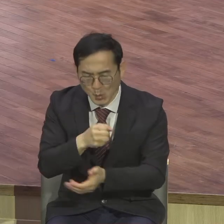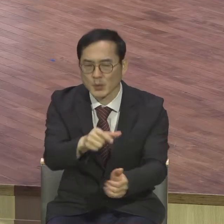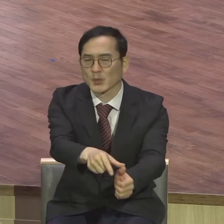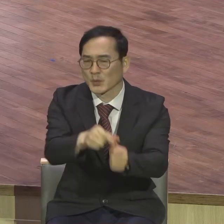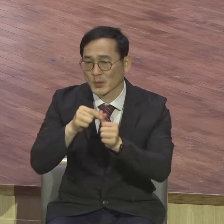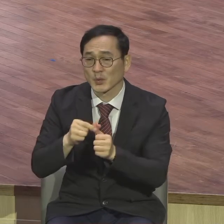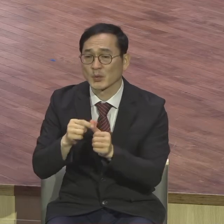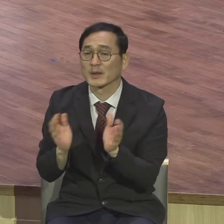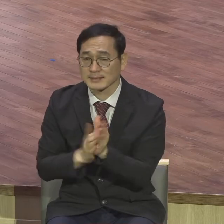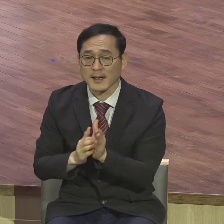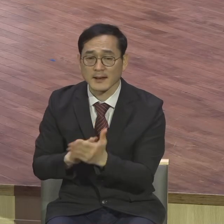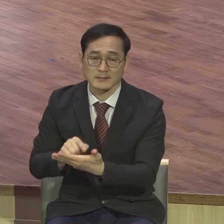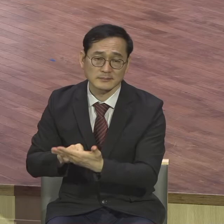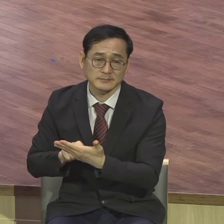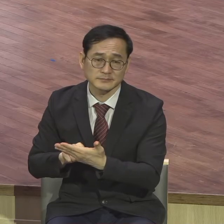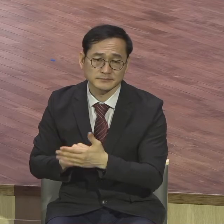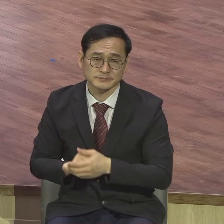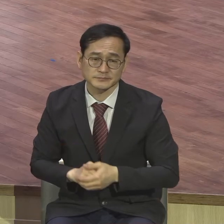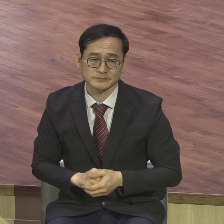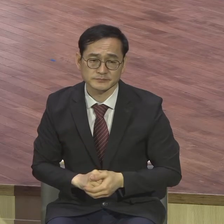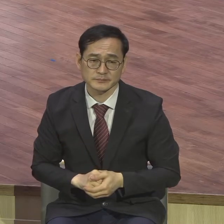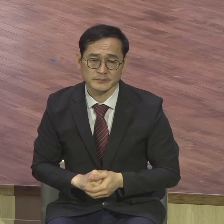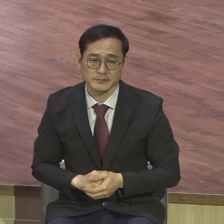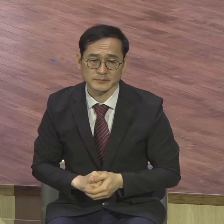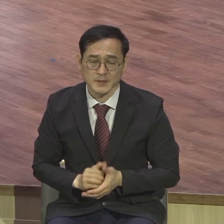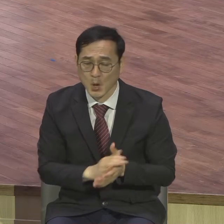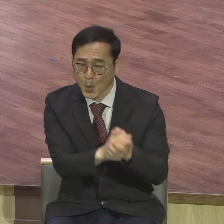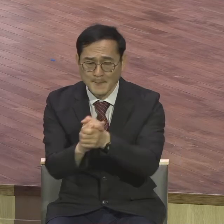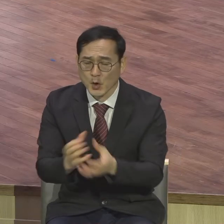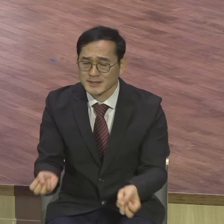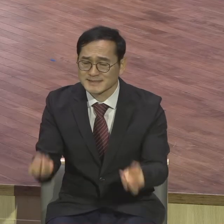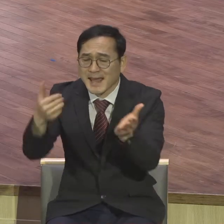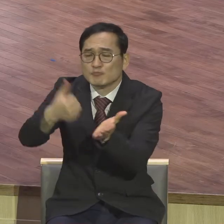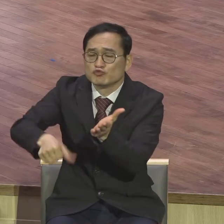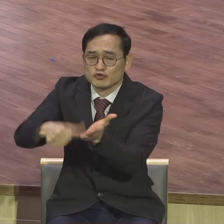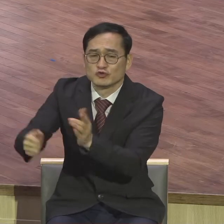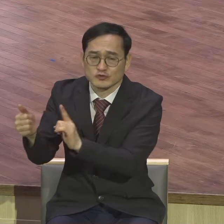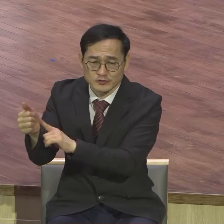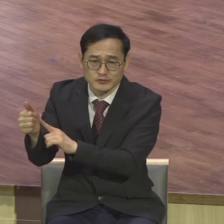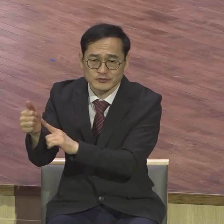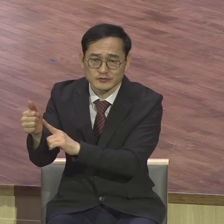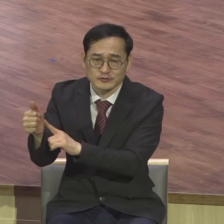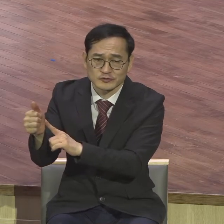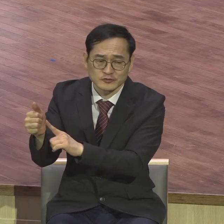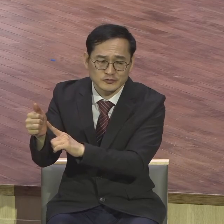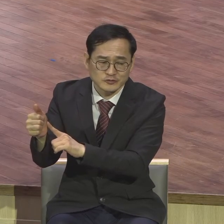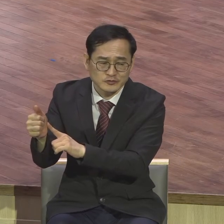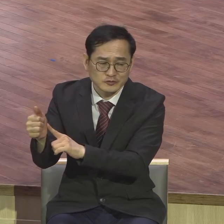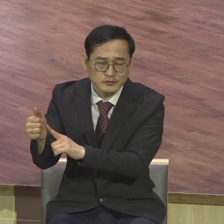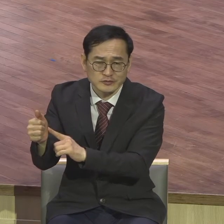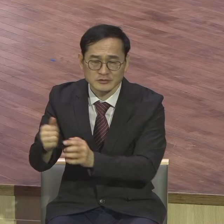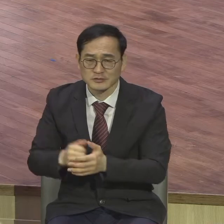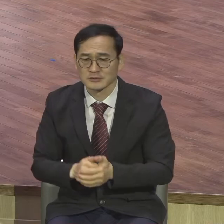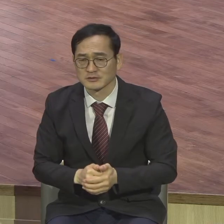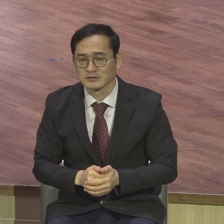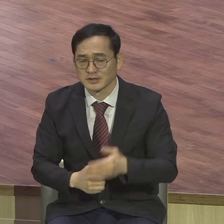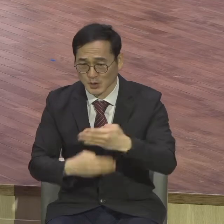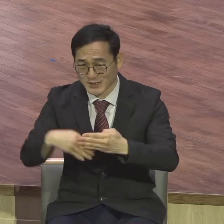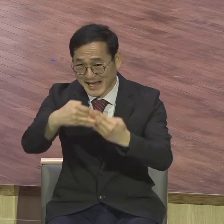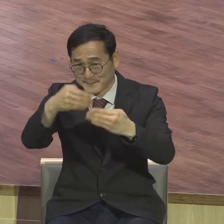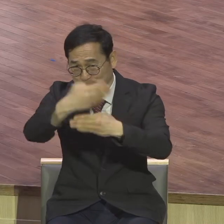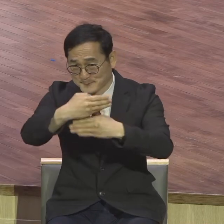10절에 보면 예수님께서 화목제물이 되심으로 죄로 인하여 막혔던 담이 허시고,